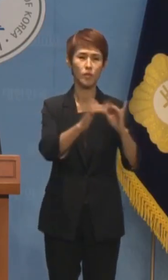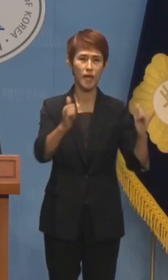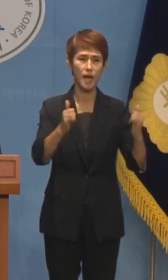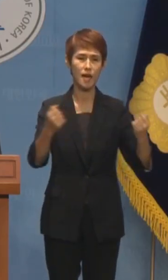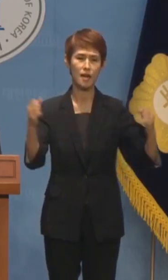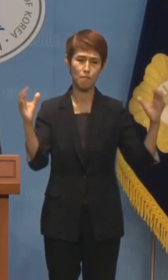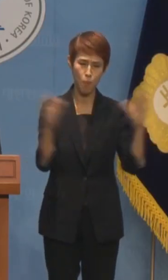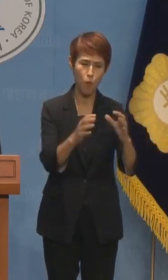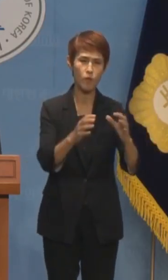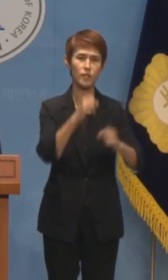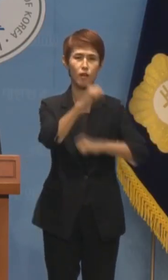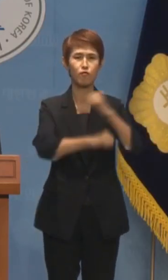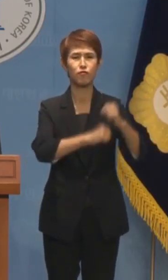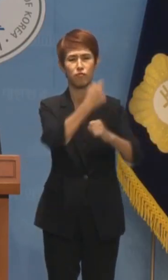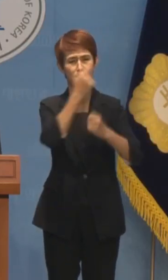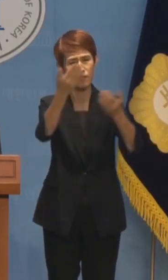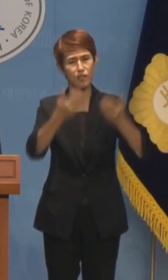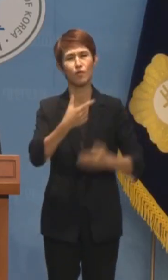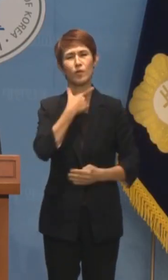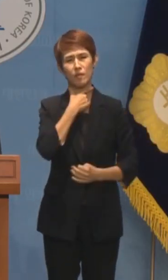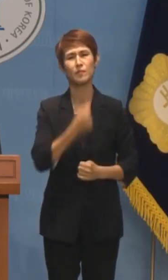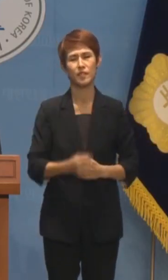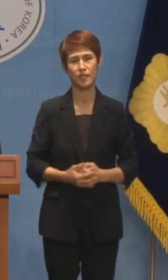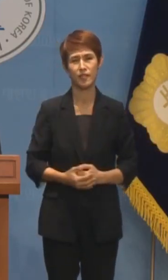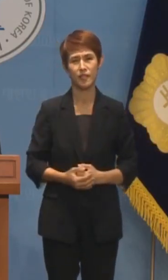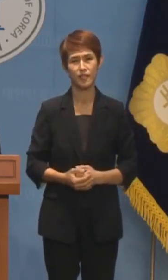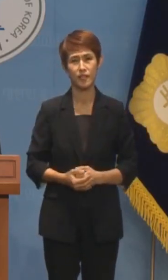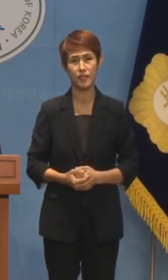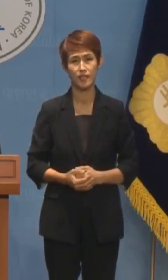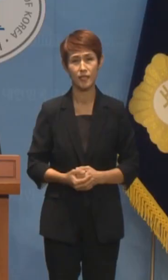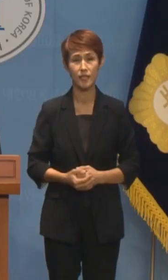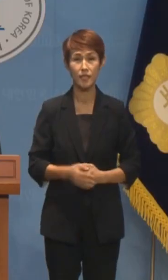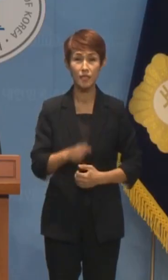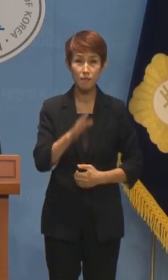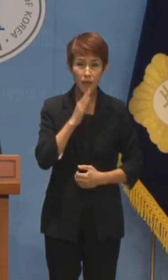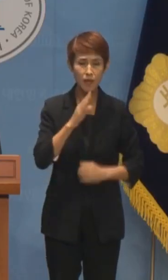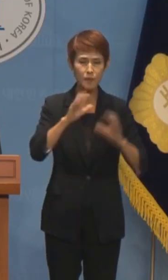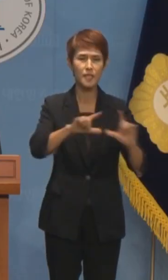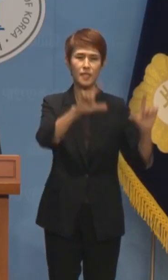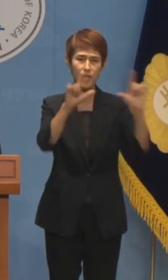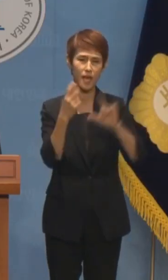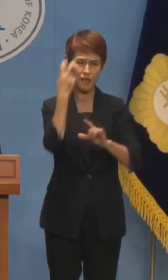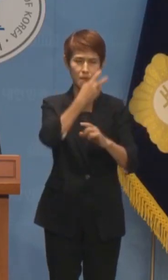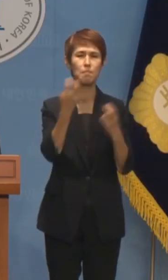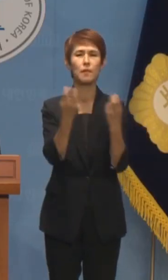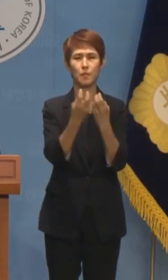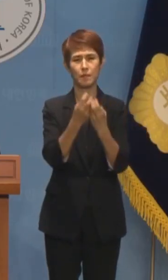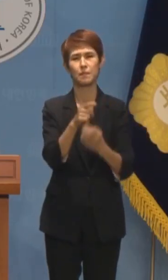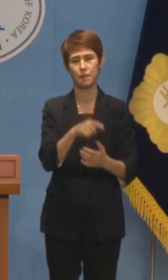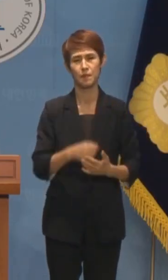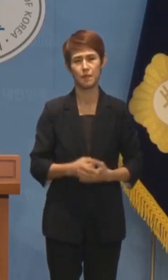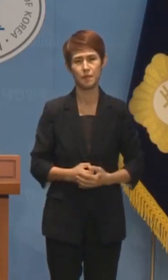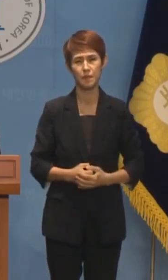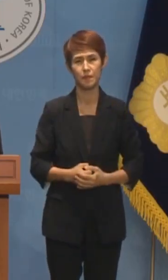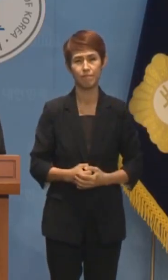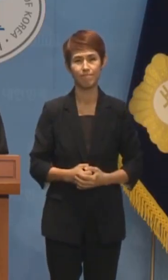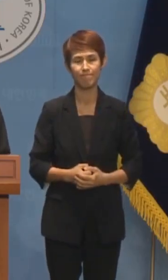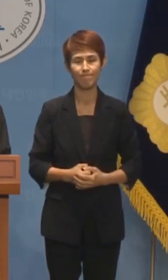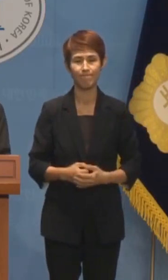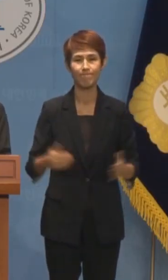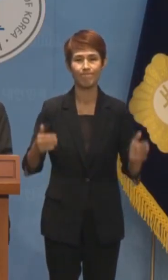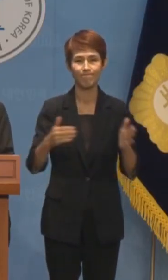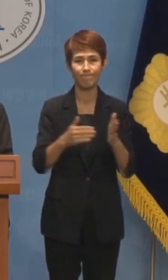결사의 자유가 보장되길 바랍니다. 그것이 민생을 돌보는 방법입니다. 이상